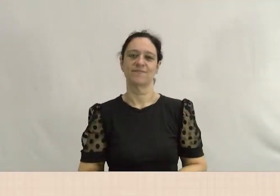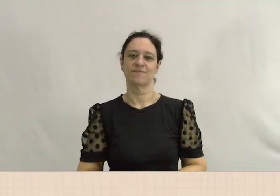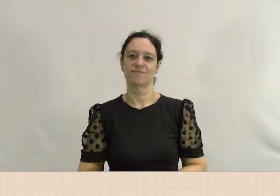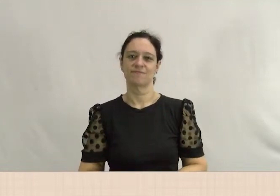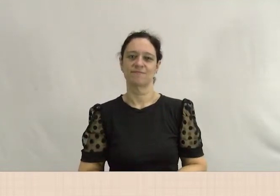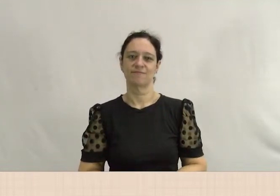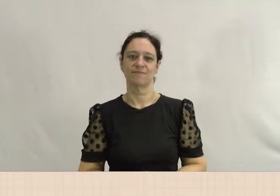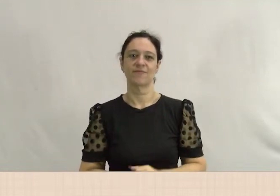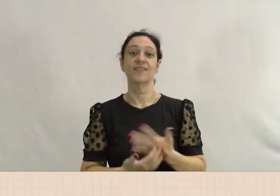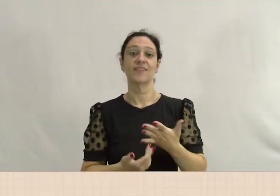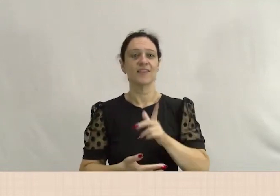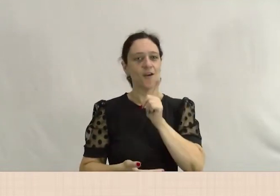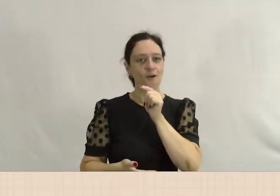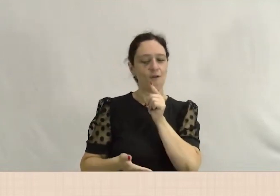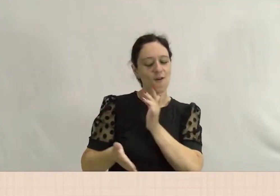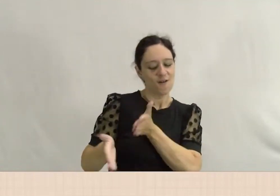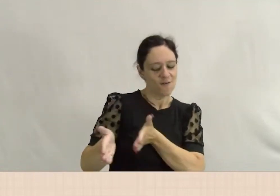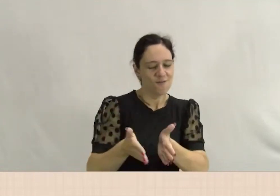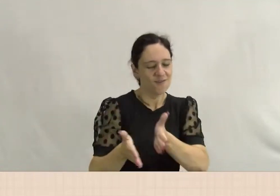Esse rio da graça flui